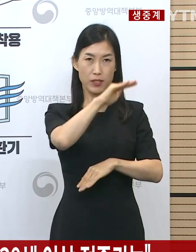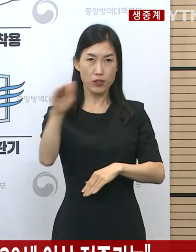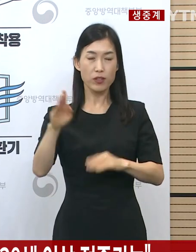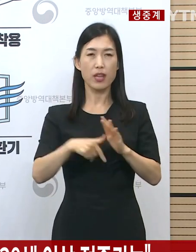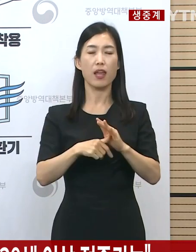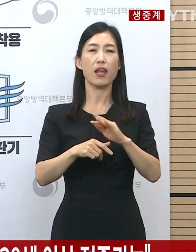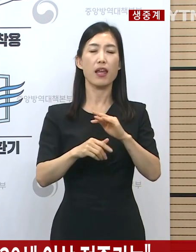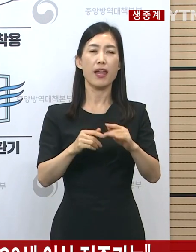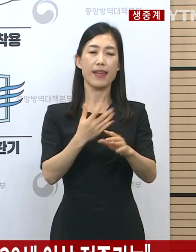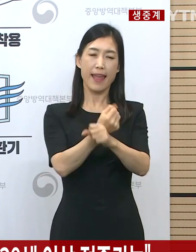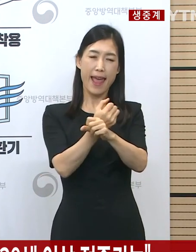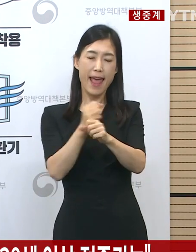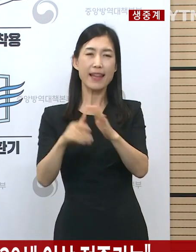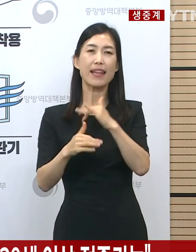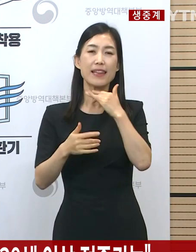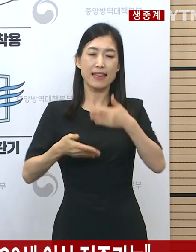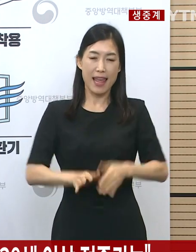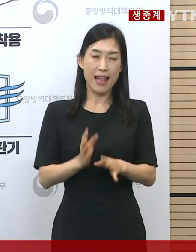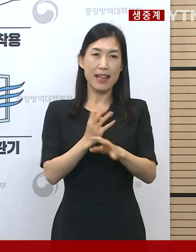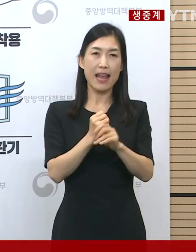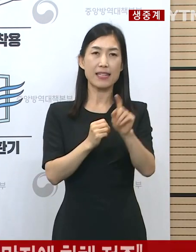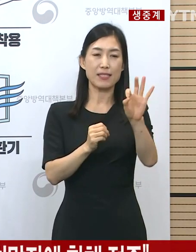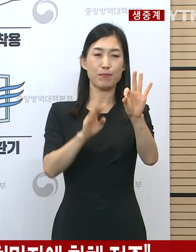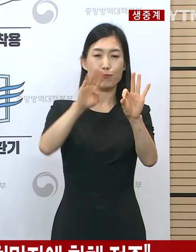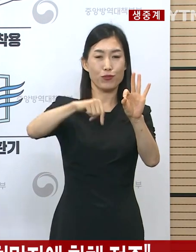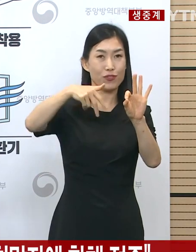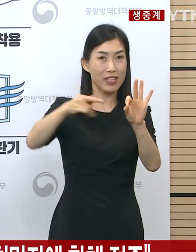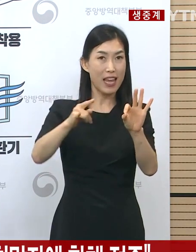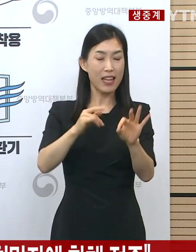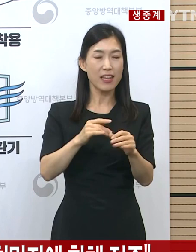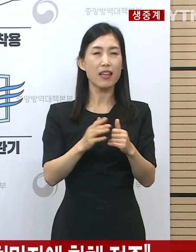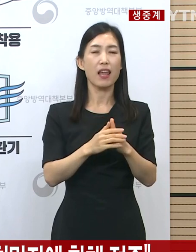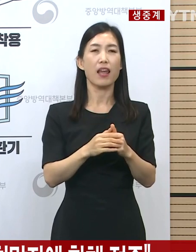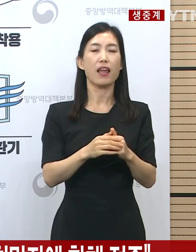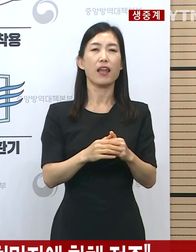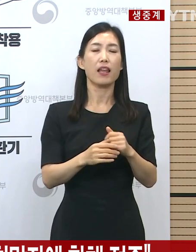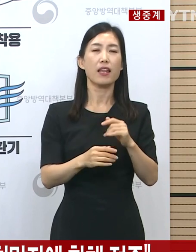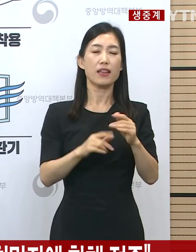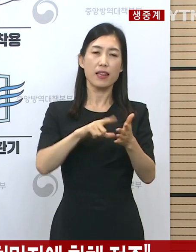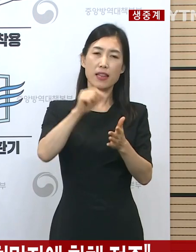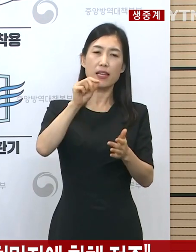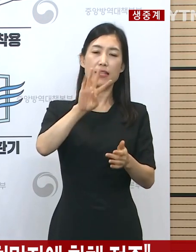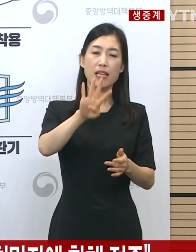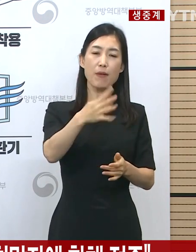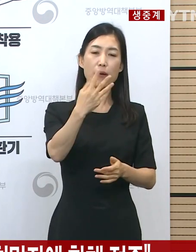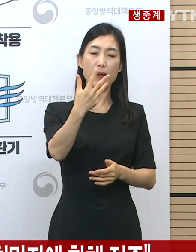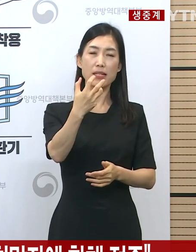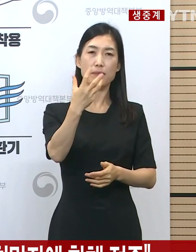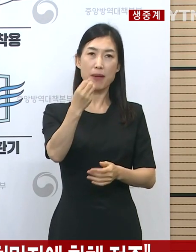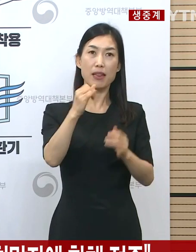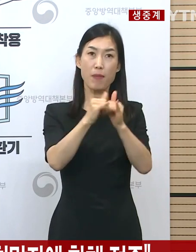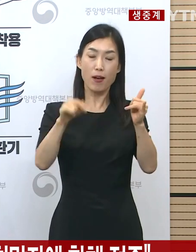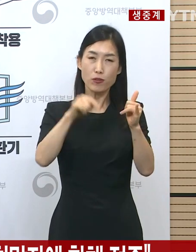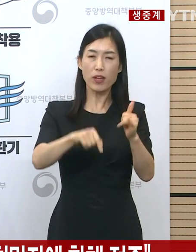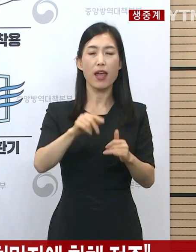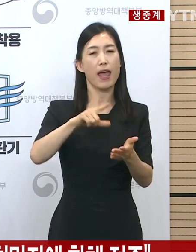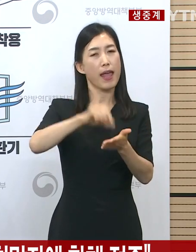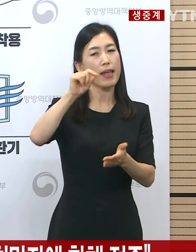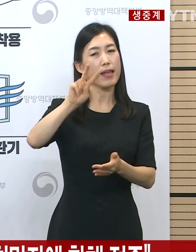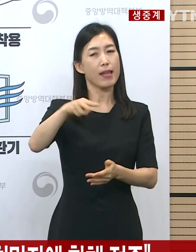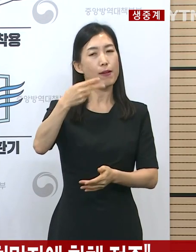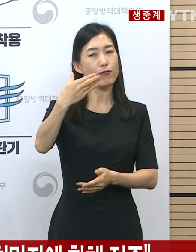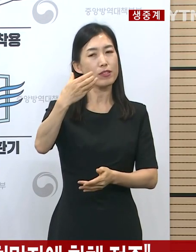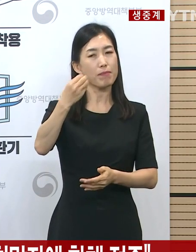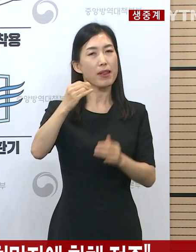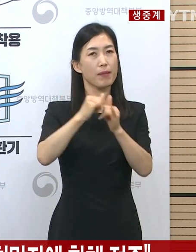10부제 사전 예약 기간이 종료된 세계 연령층의 480만 명 중 290여만